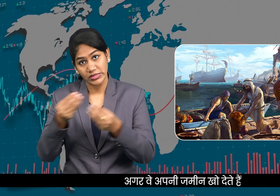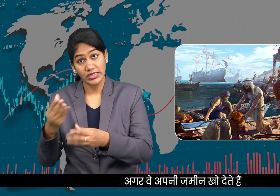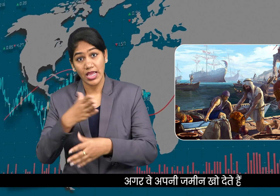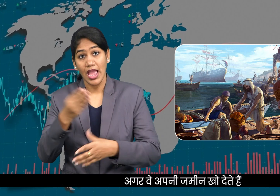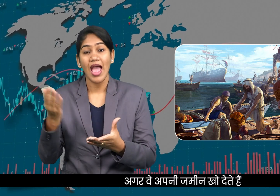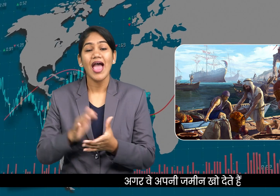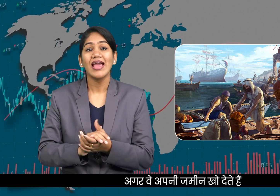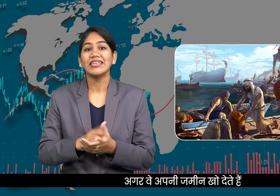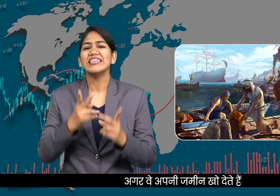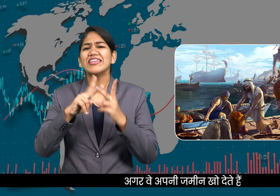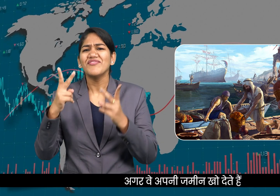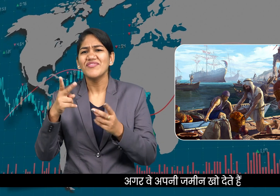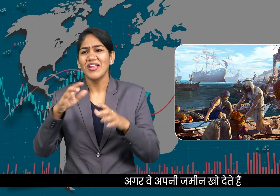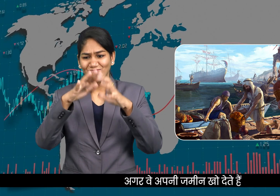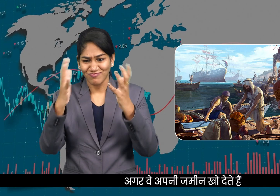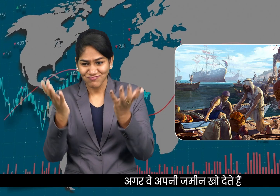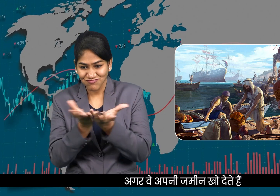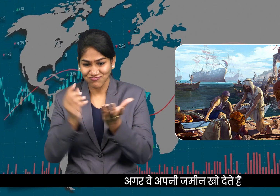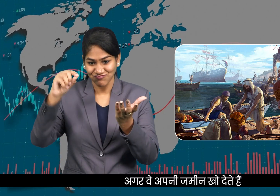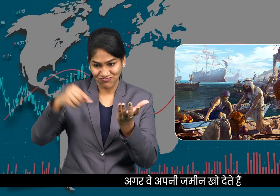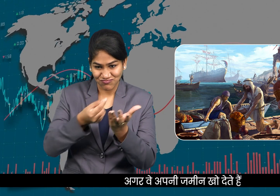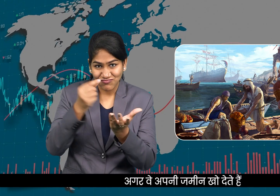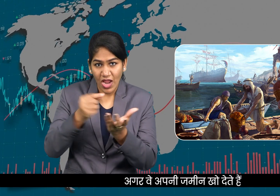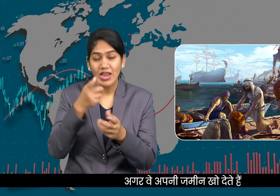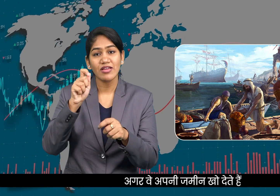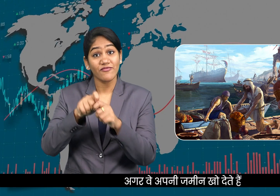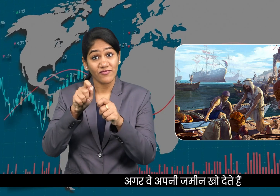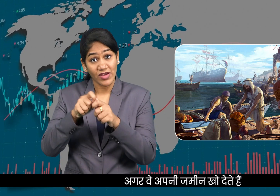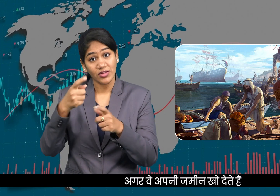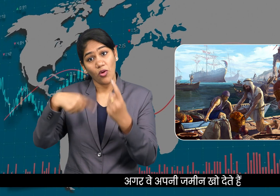वे अपनी जमीन खो देते हैं